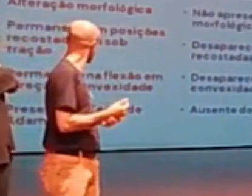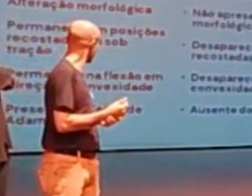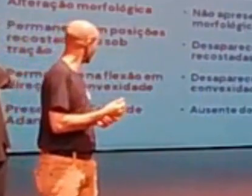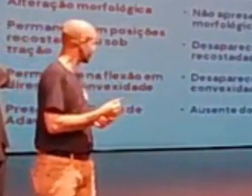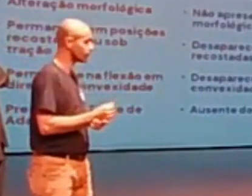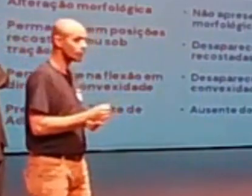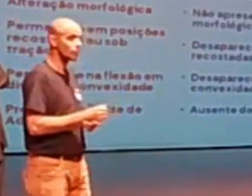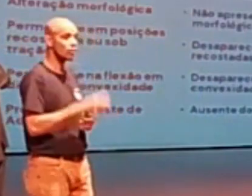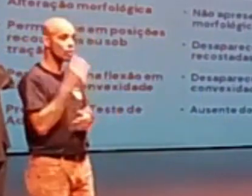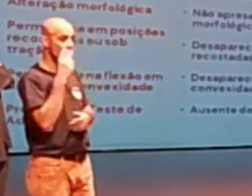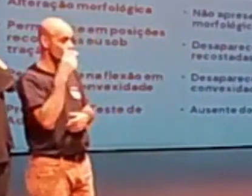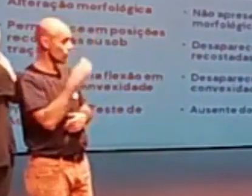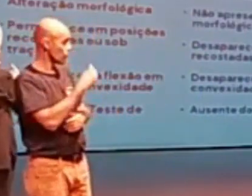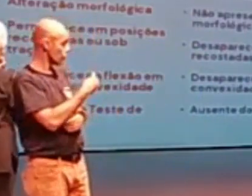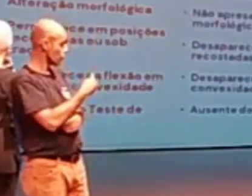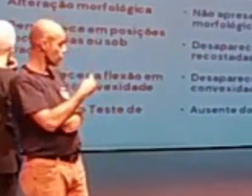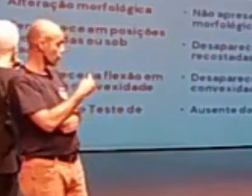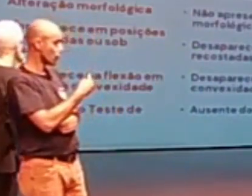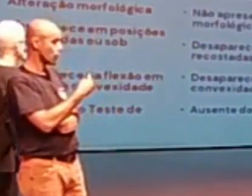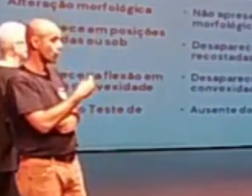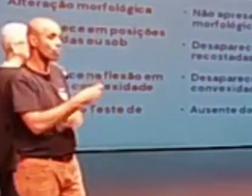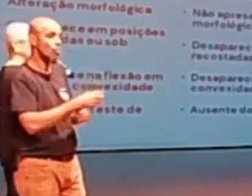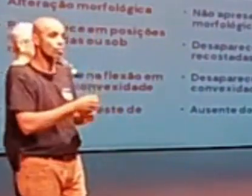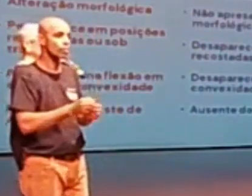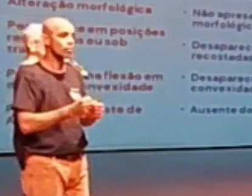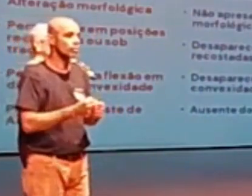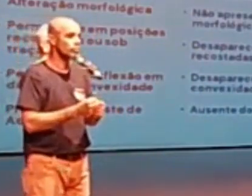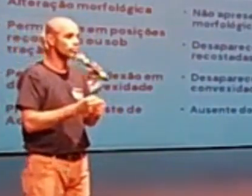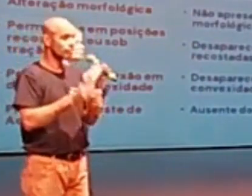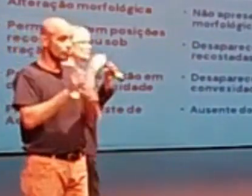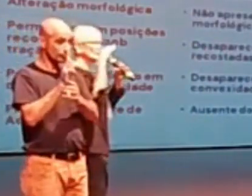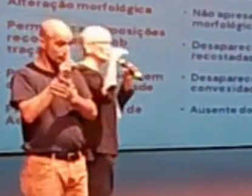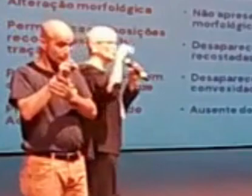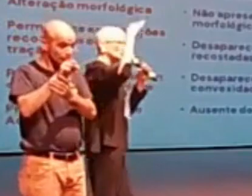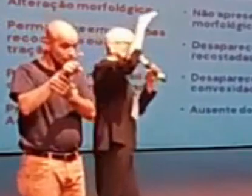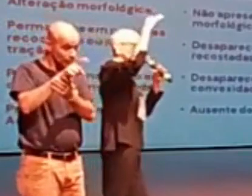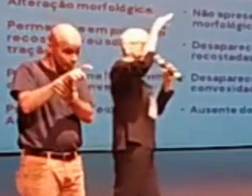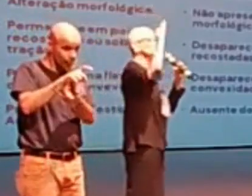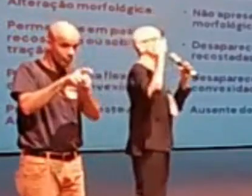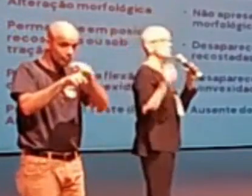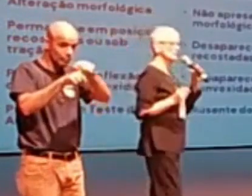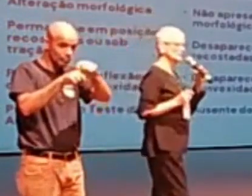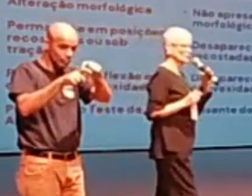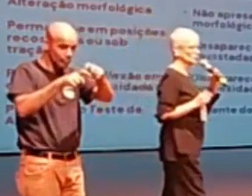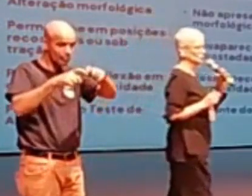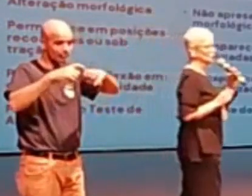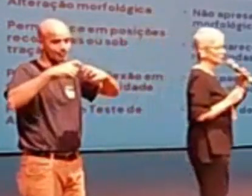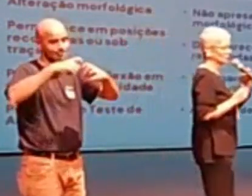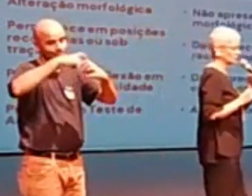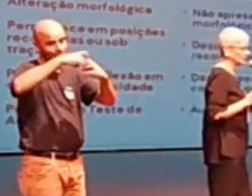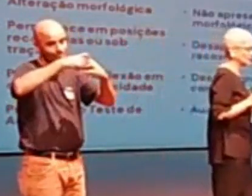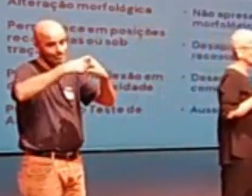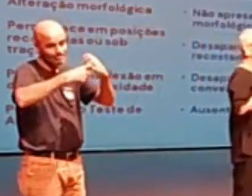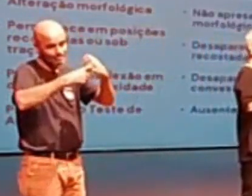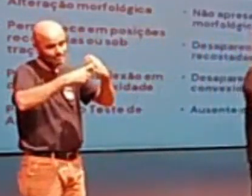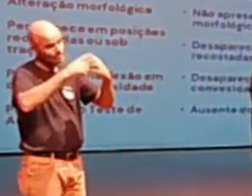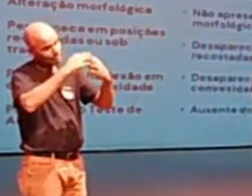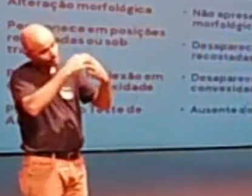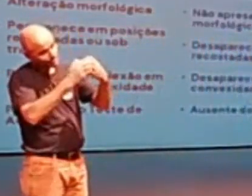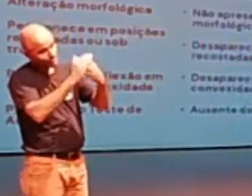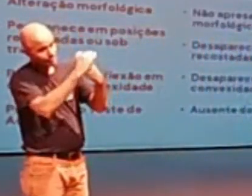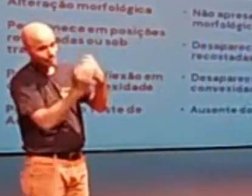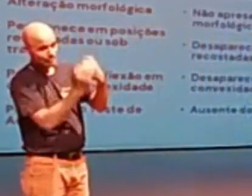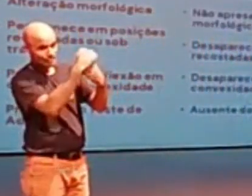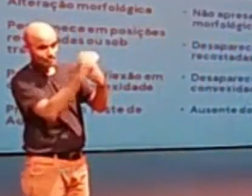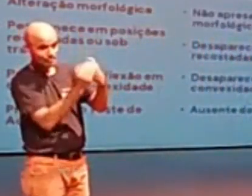frente, em que você tem uma pessoa, faz uma flexão de tronco para frente e você encontra um lado mais alto que o outro. A gente